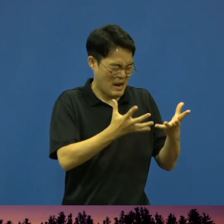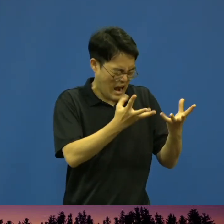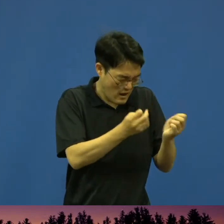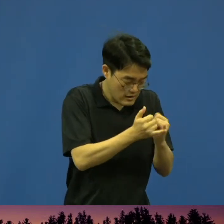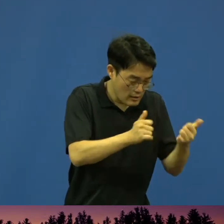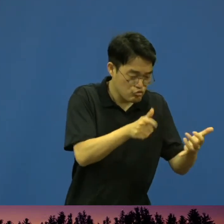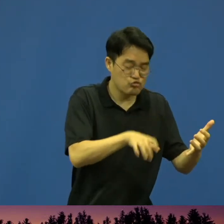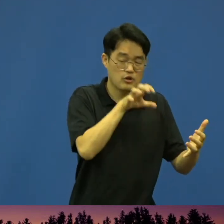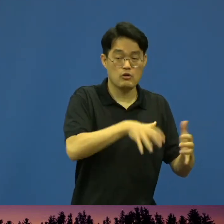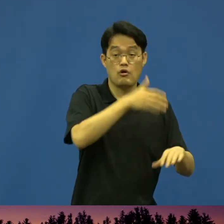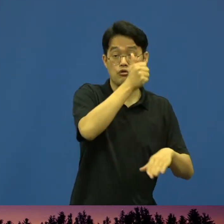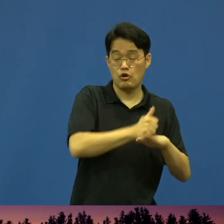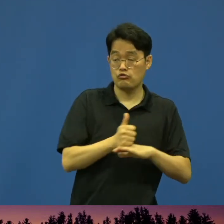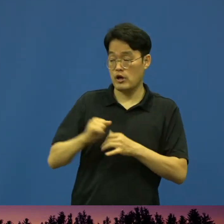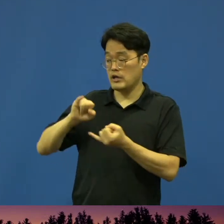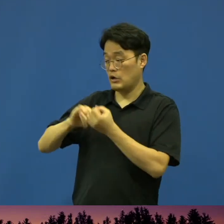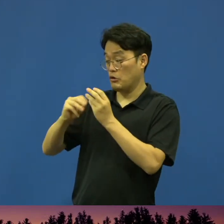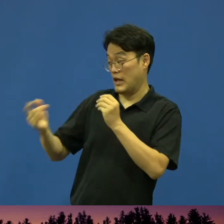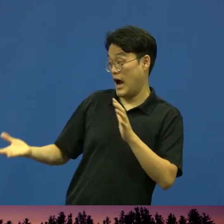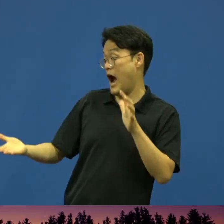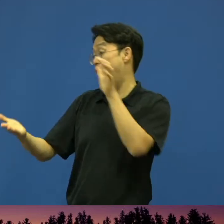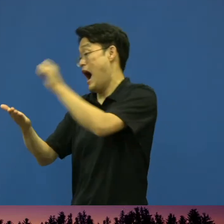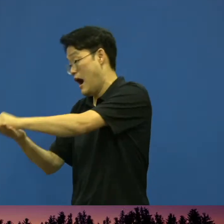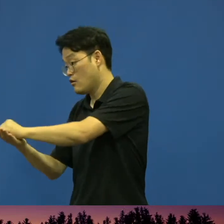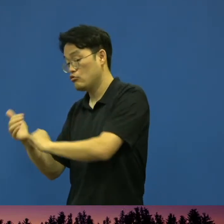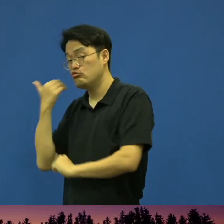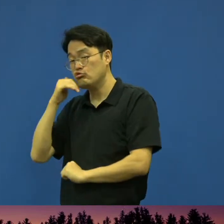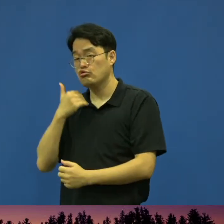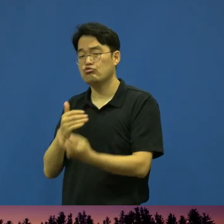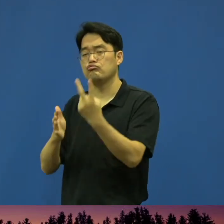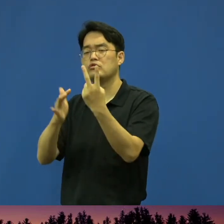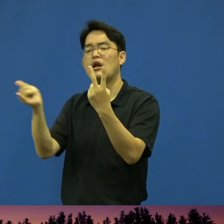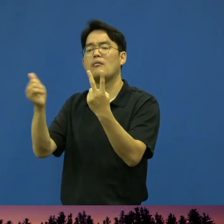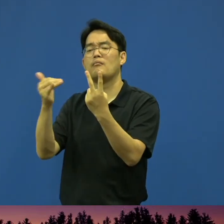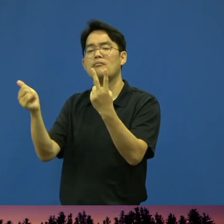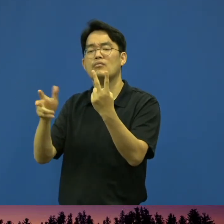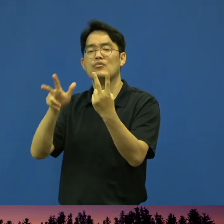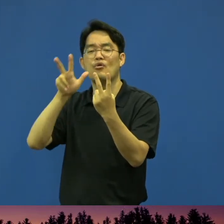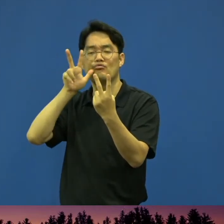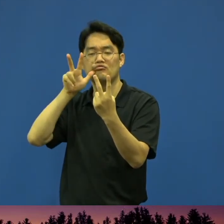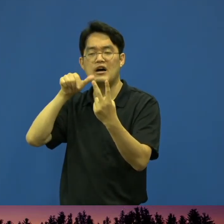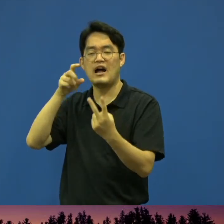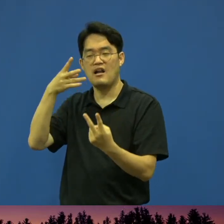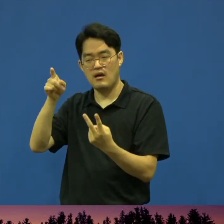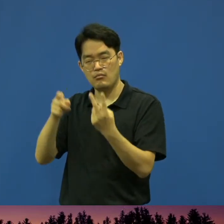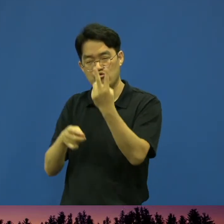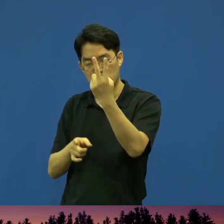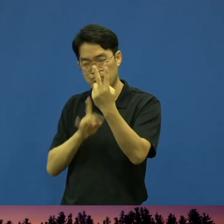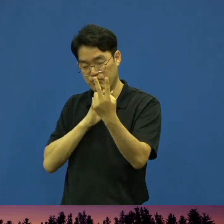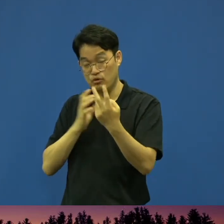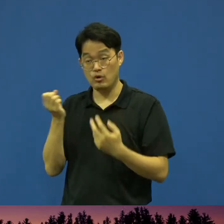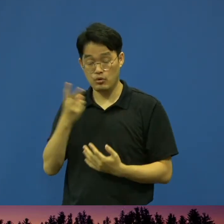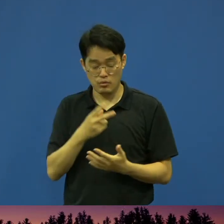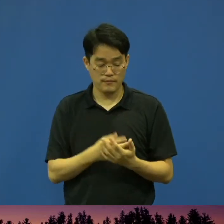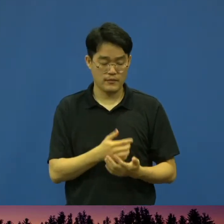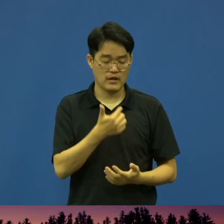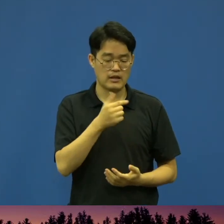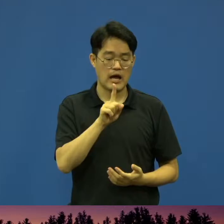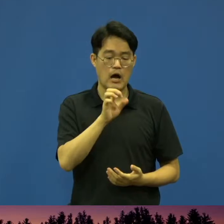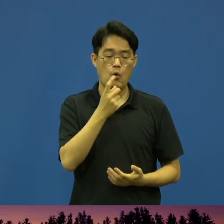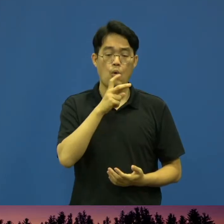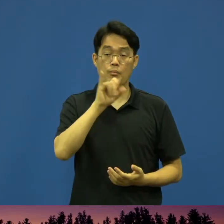이 모압 며느리들 중에 오르바가 아니라 룻이 하나님의 은혜를 입게 되었습니다. 예수님과 같은 공간에 한 자리에